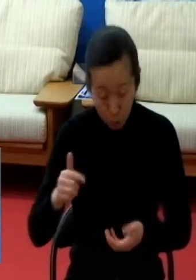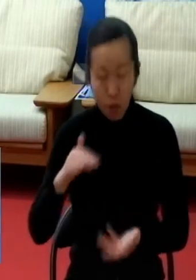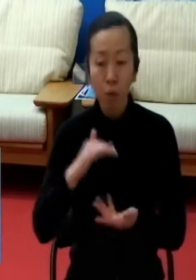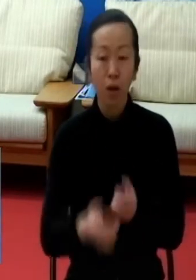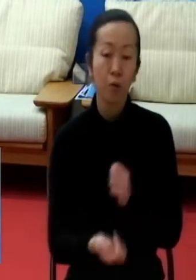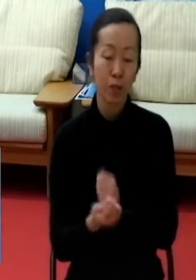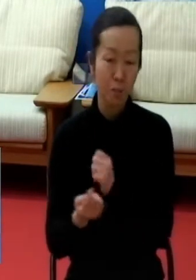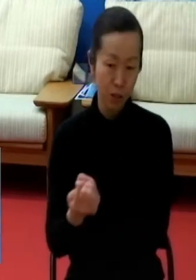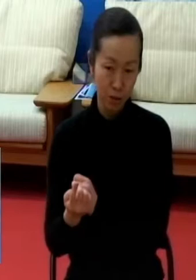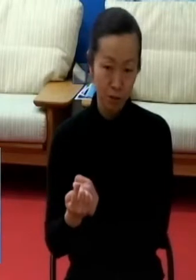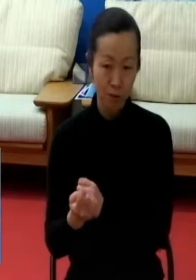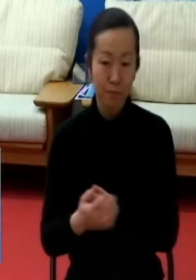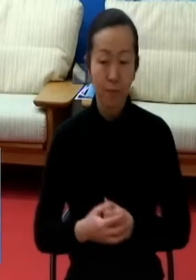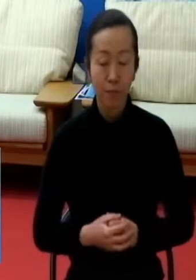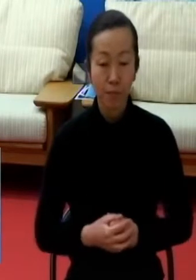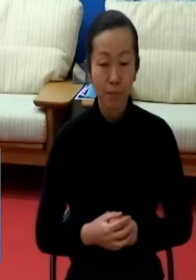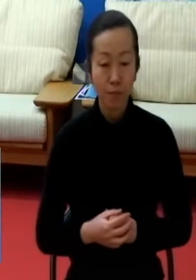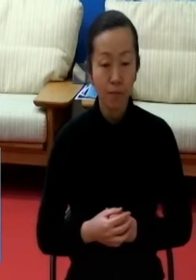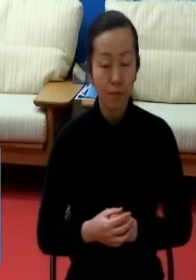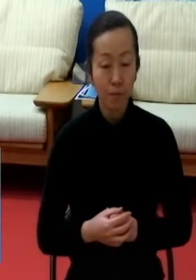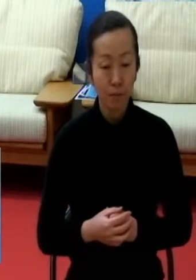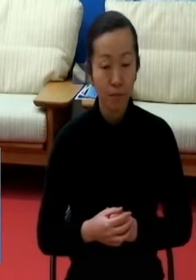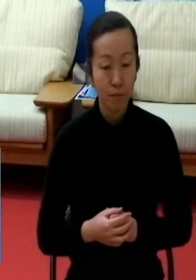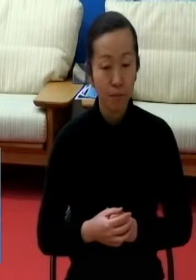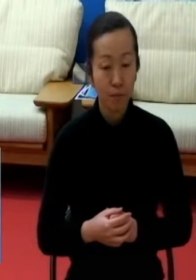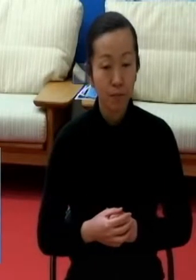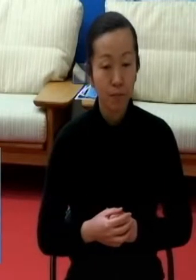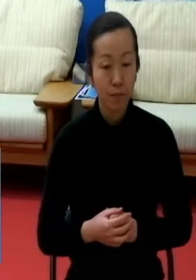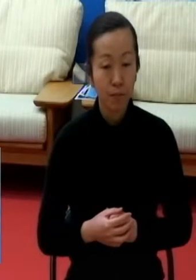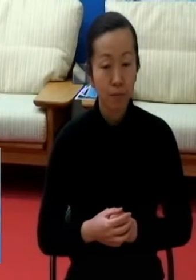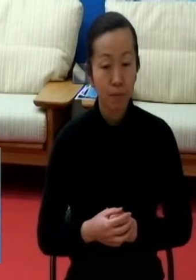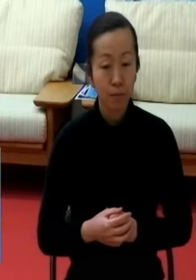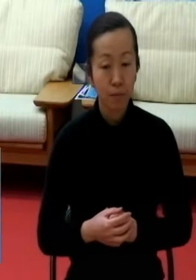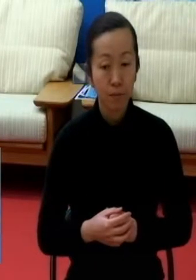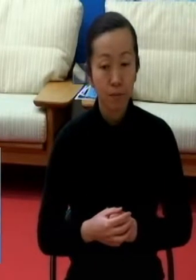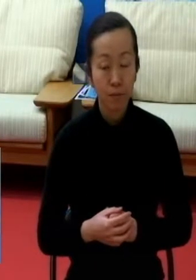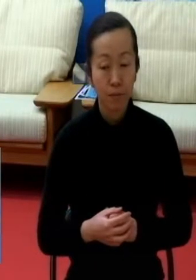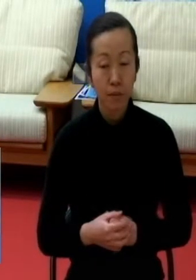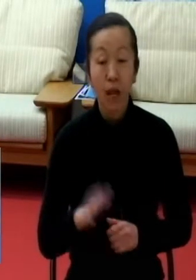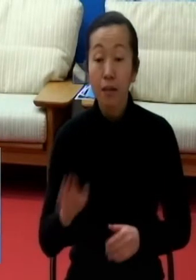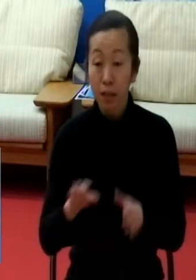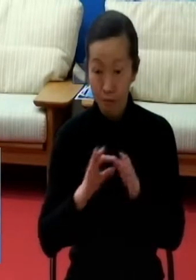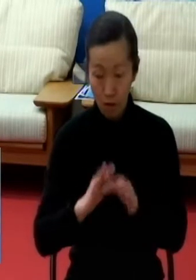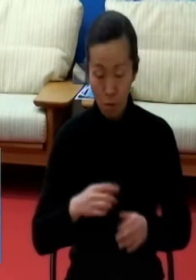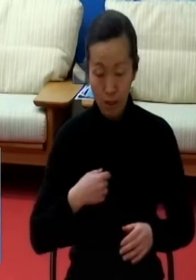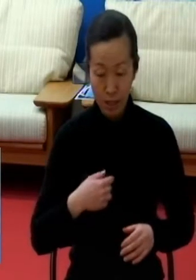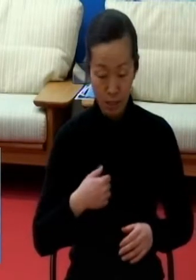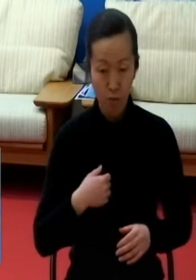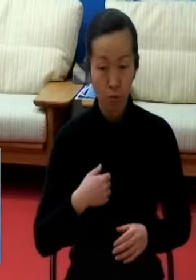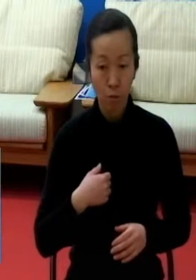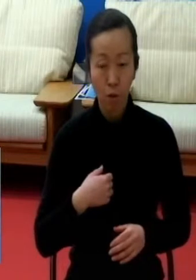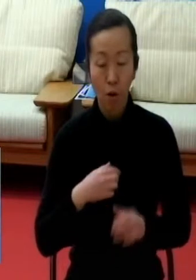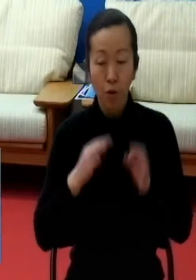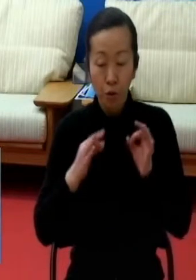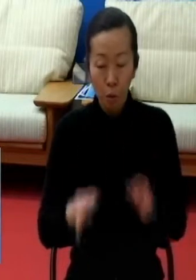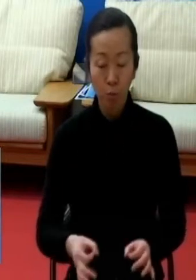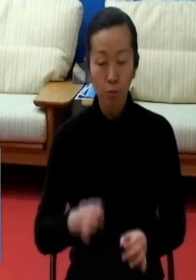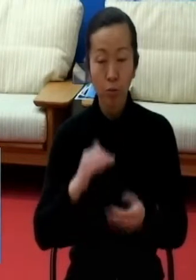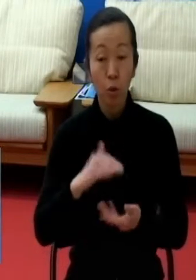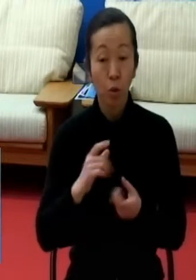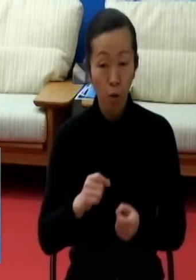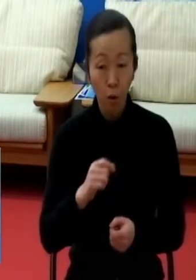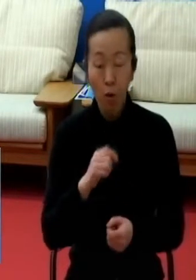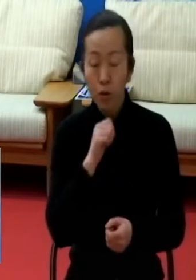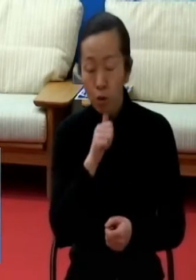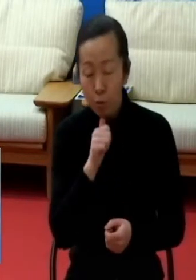起きるんです。 그래서 비천에 처할 줄도 알고 나는 풍부에 처할 줄도 알게 하옵소서. ですから私を富むことにもまだ